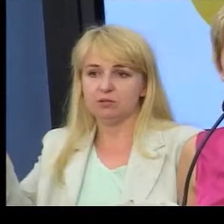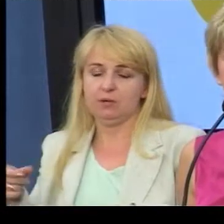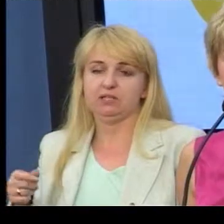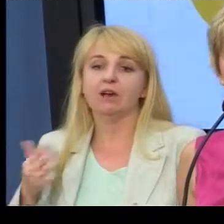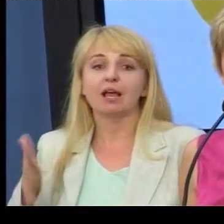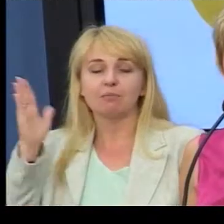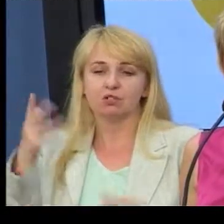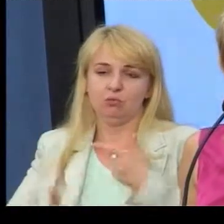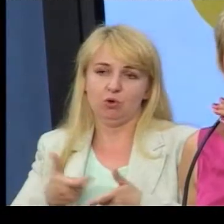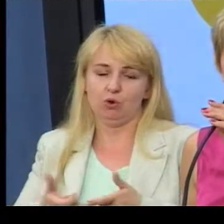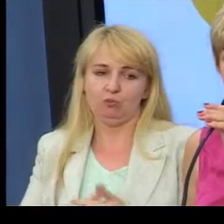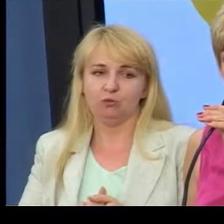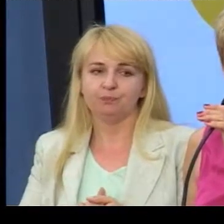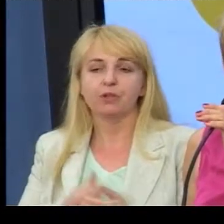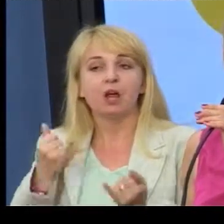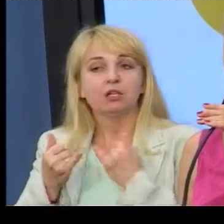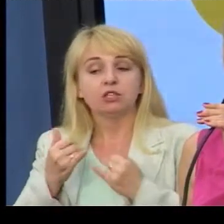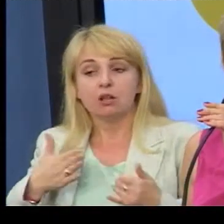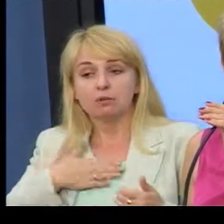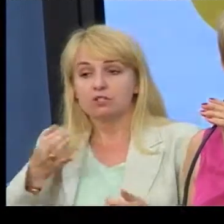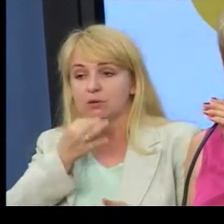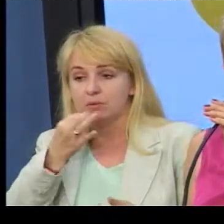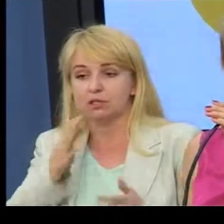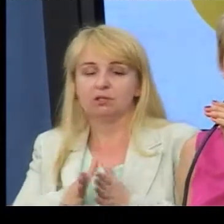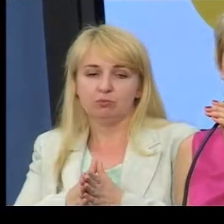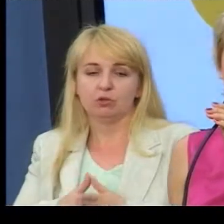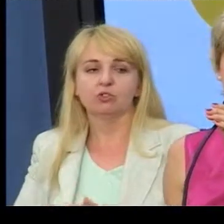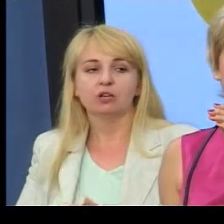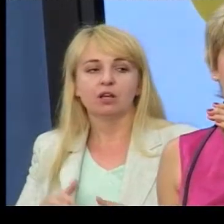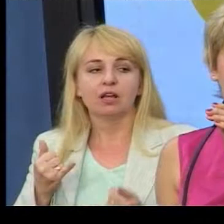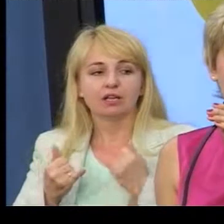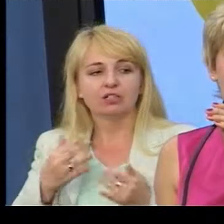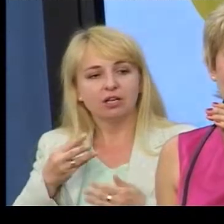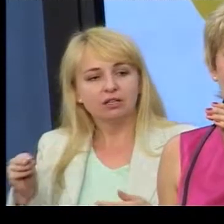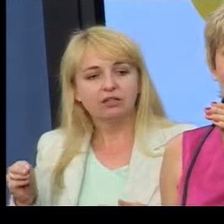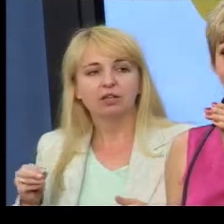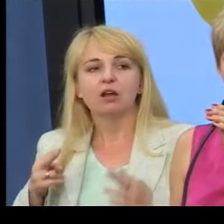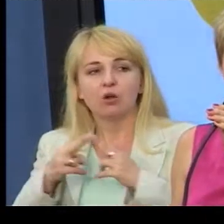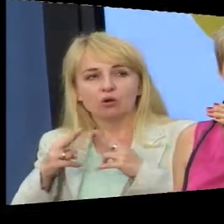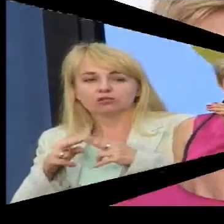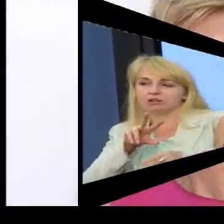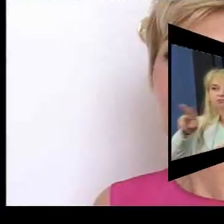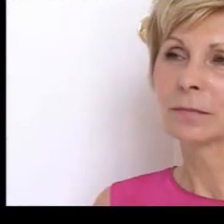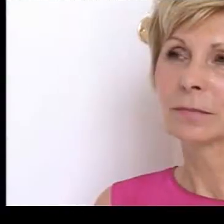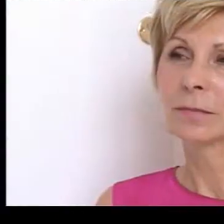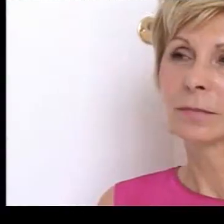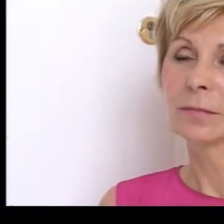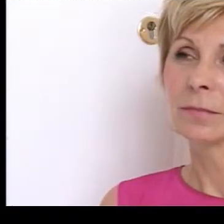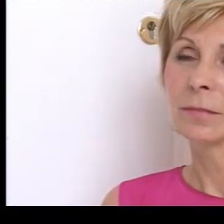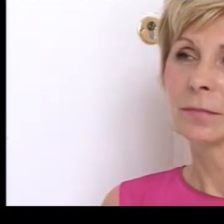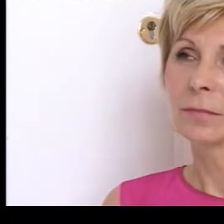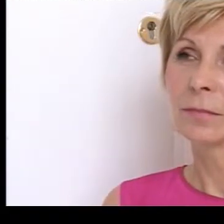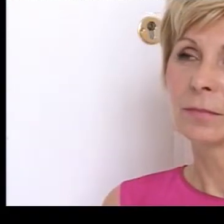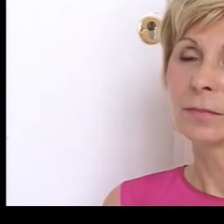prac. Dziękuję bardzo. Jeśli Państwo macie jakieś pytania, bardzo proszę. Jeśli nie, będę się kontaktowała sama. Dziękuję. Pani